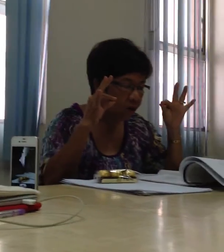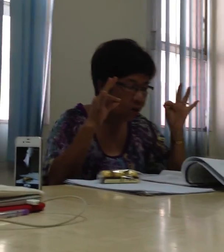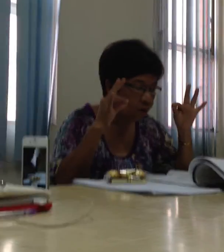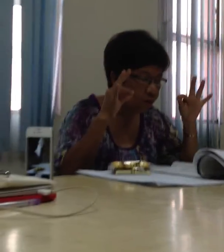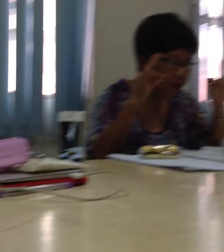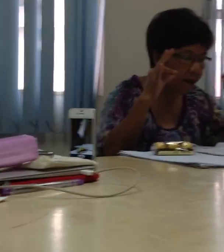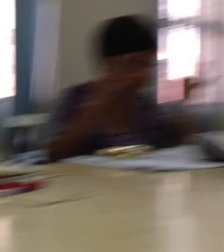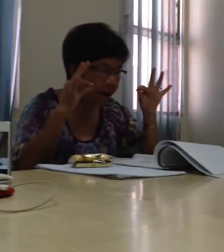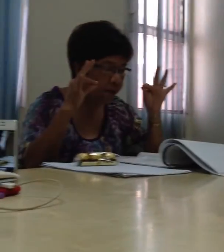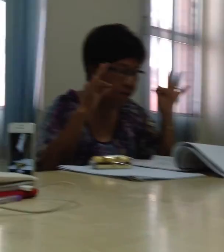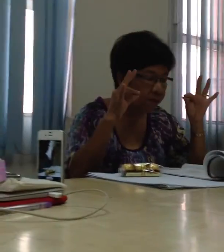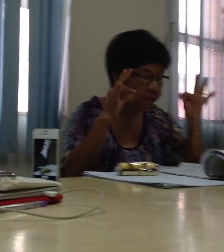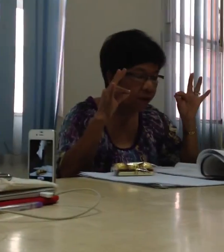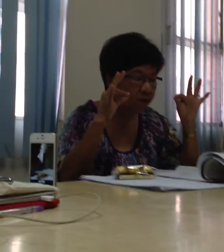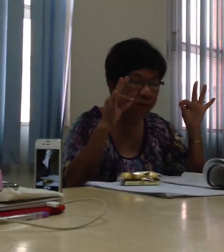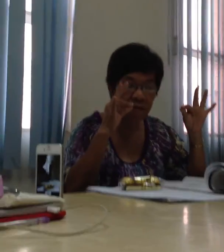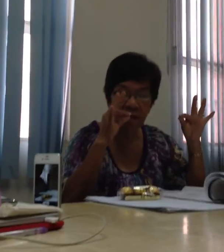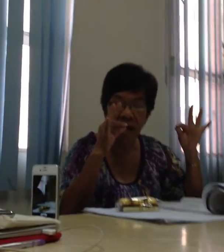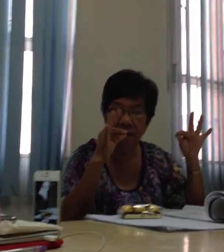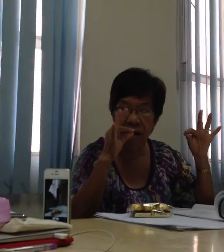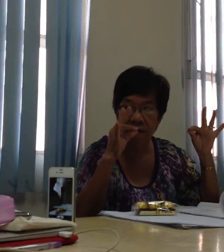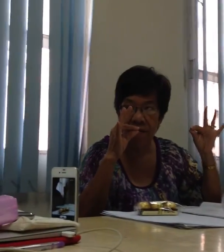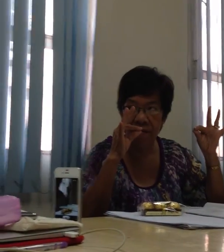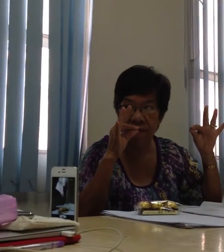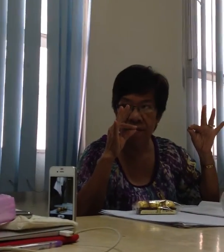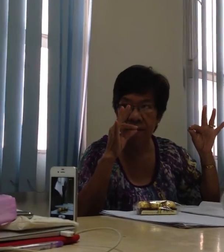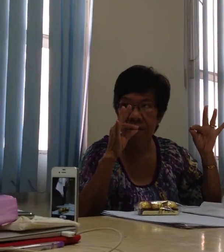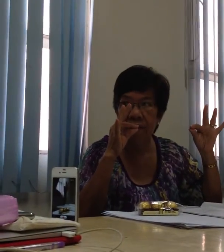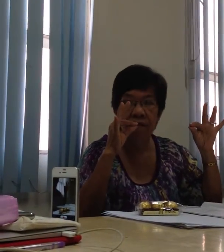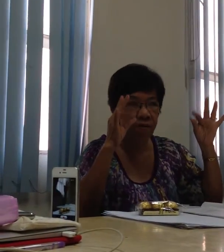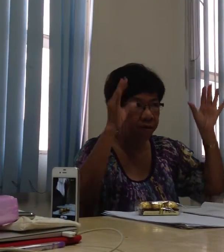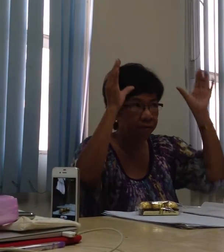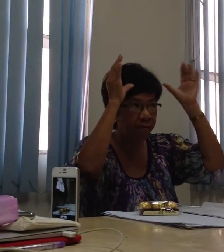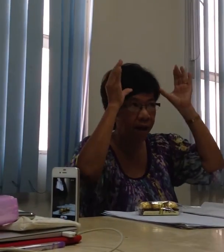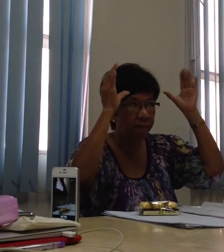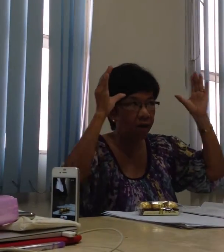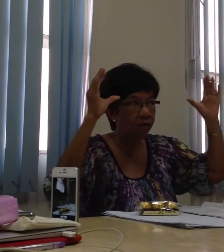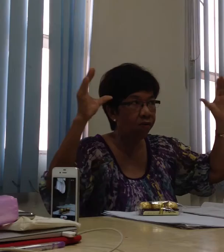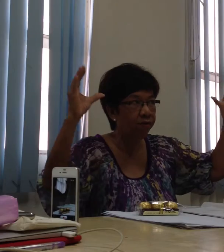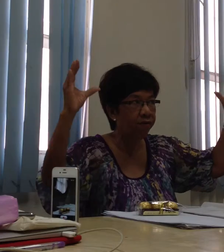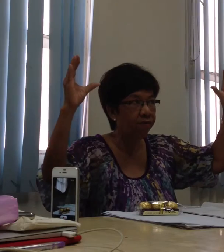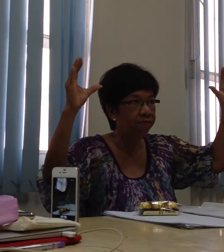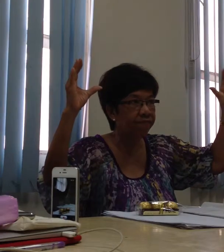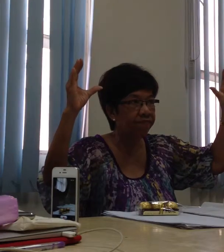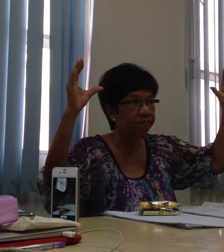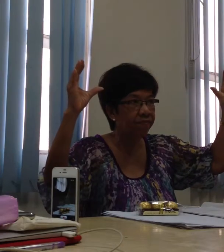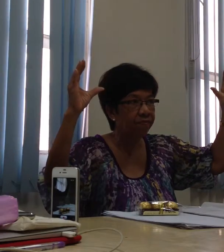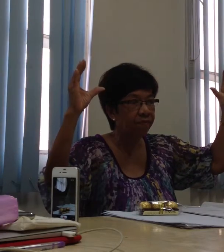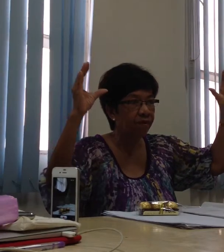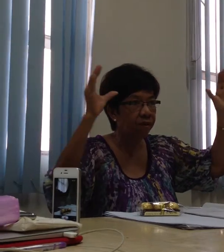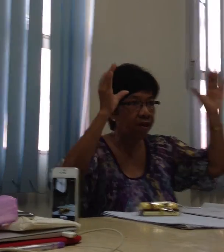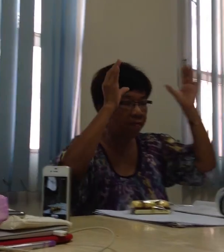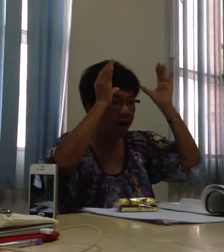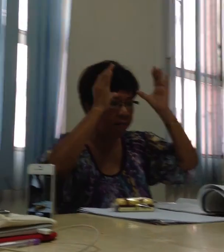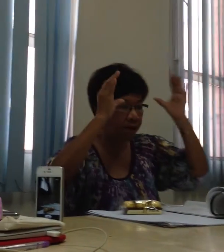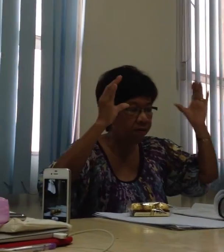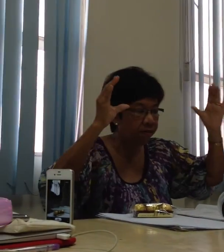Now, carabao. Anong meron ng carabao? Corn. Corn. Mahabang corn, no? Okay, mahabang